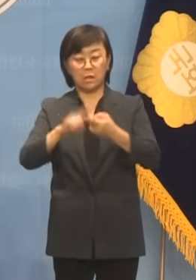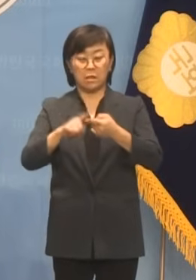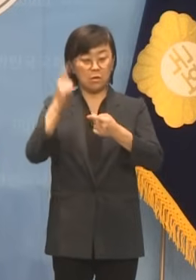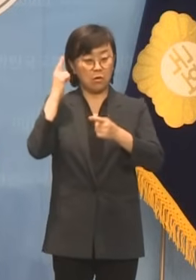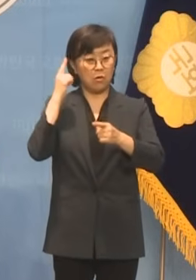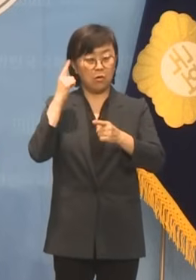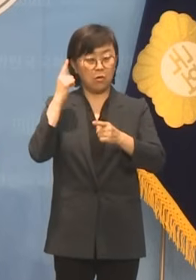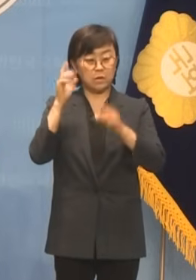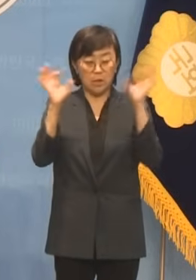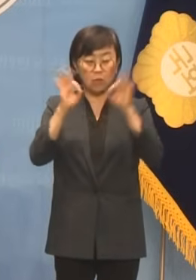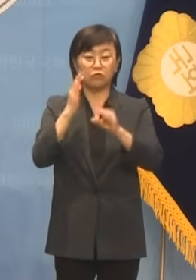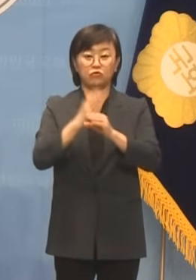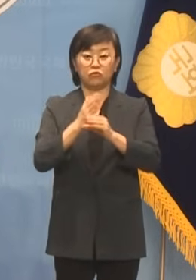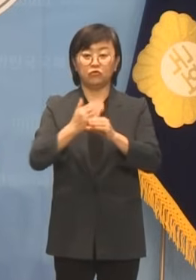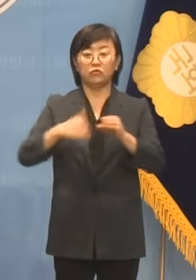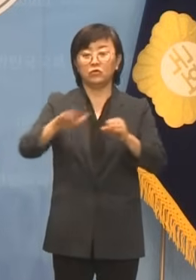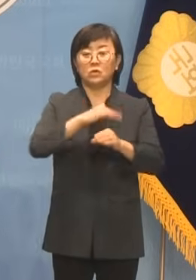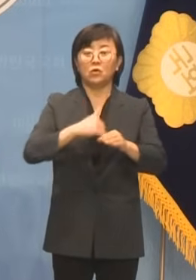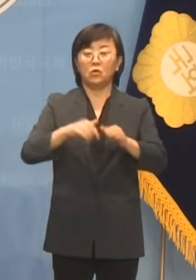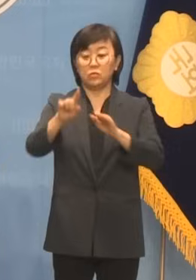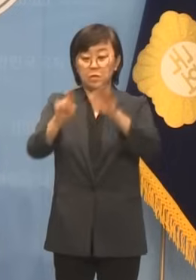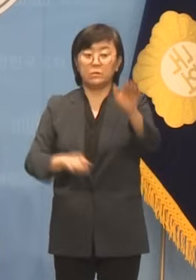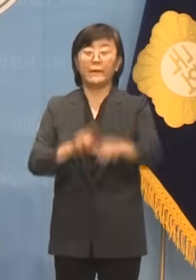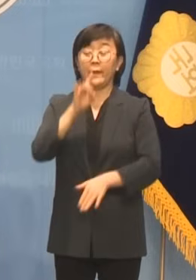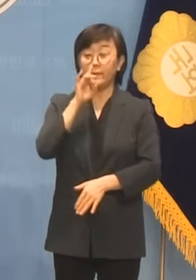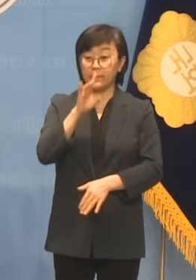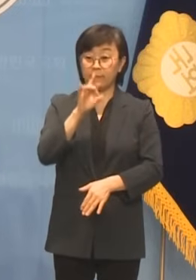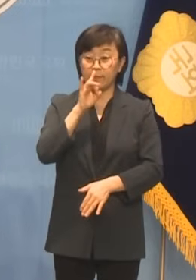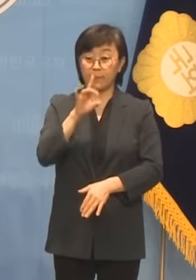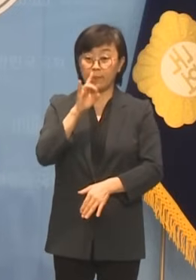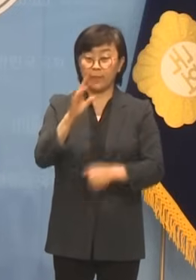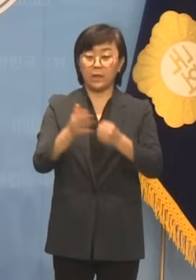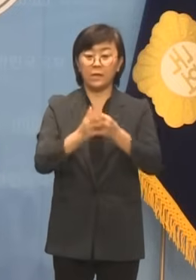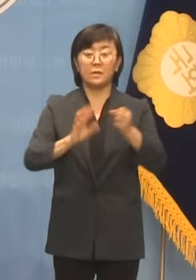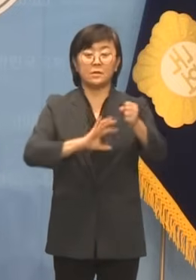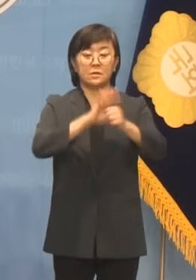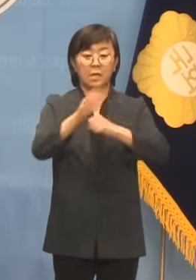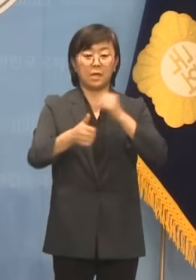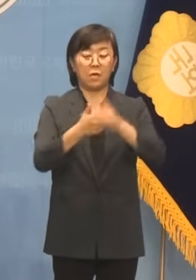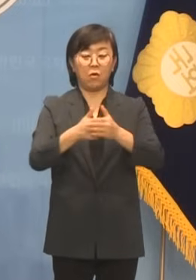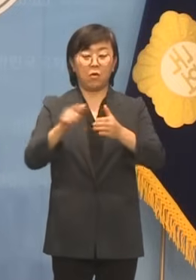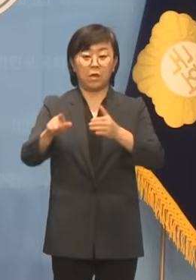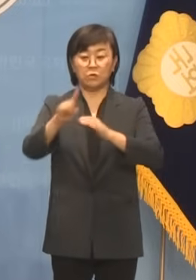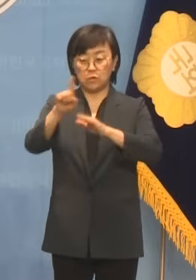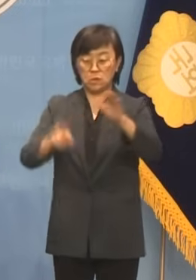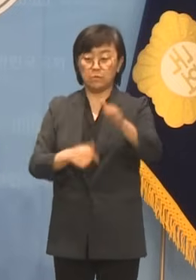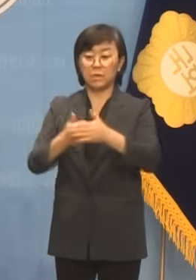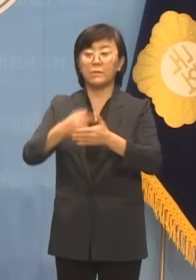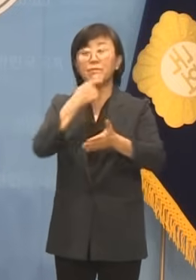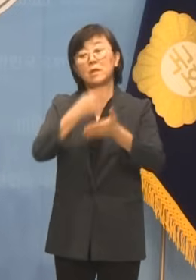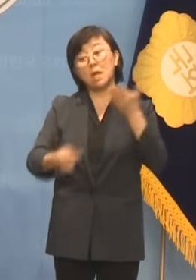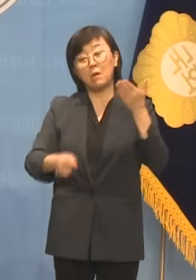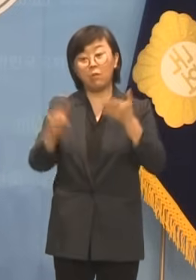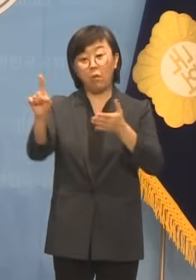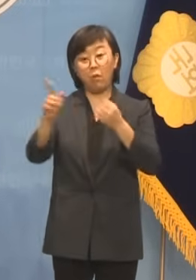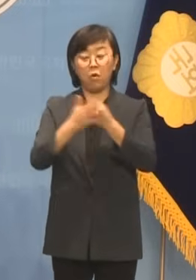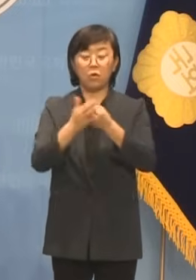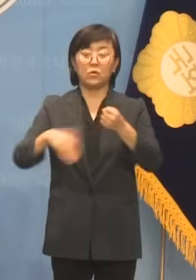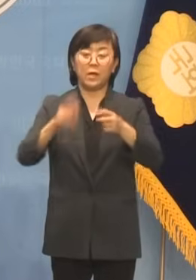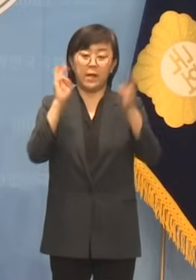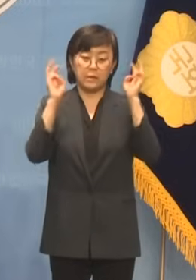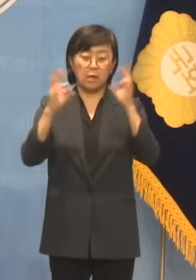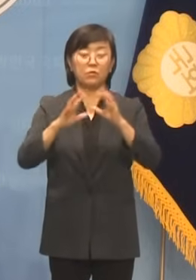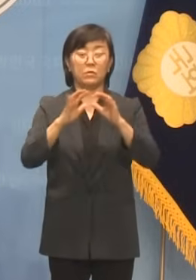있었습니다. 우리 역시 뒤질 수 없습니다. 세계의 조류에 뒤처지면 그 피해는 우리